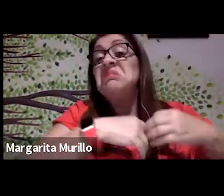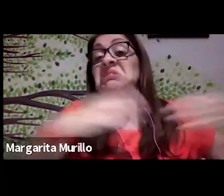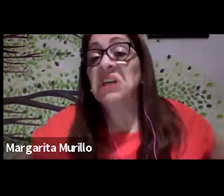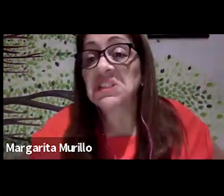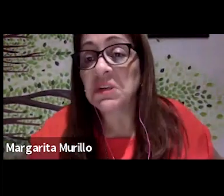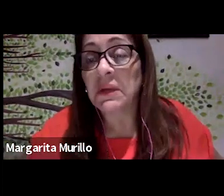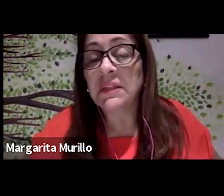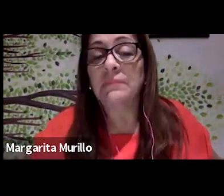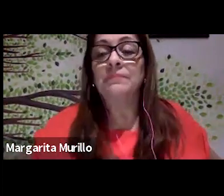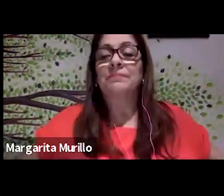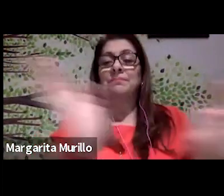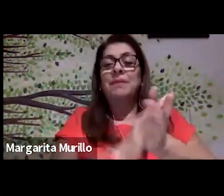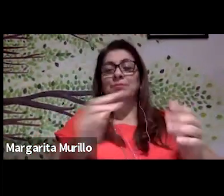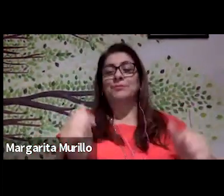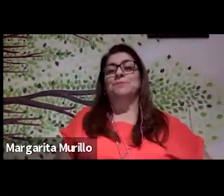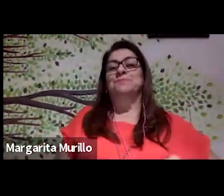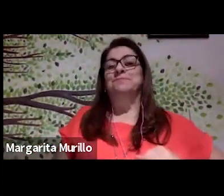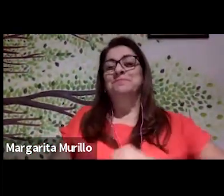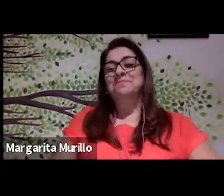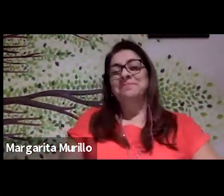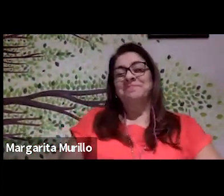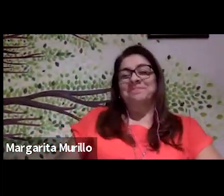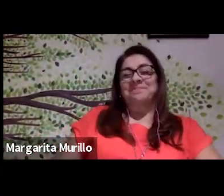ni sé que es esa vaina vamos